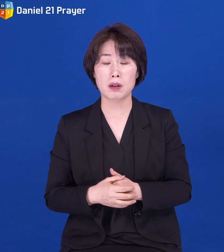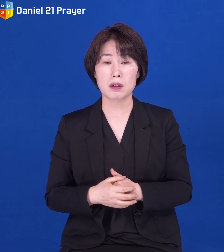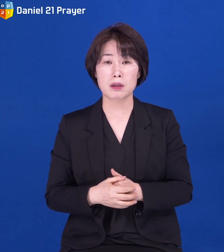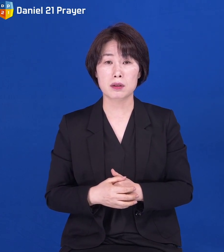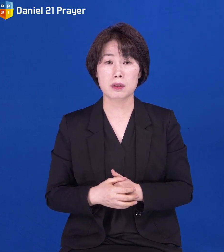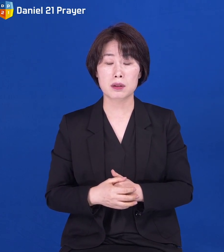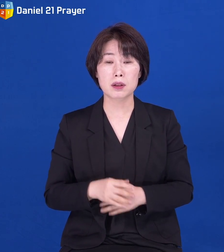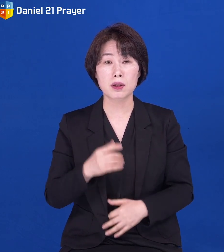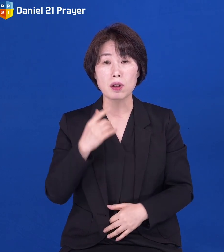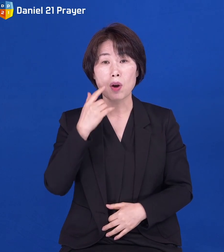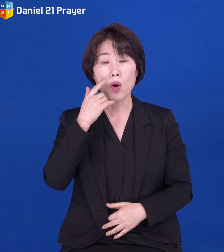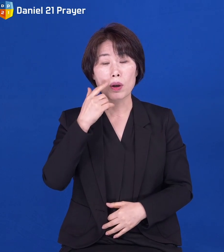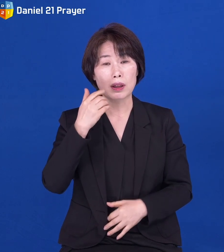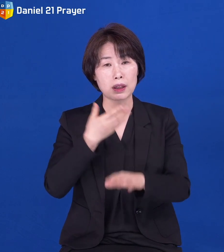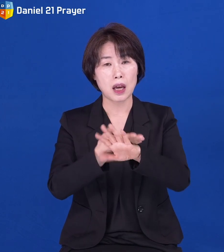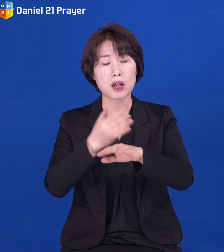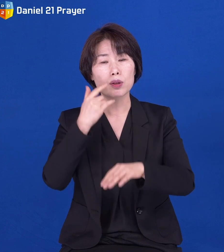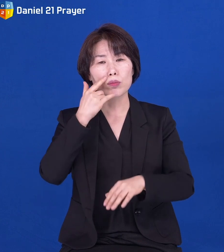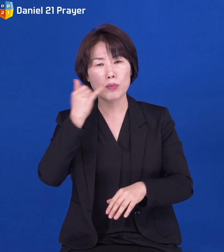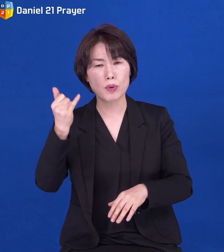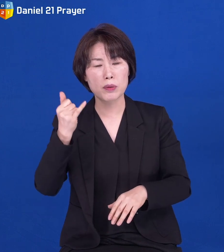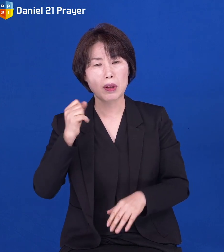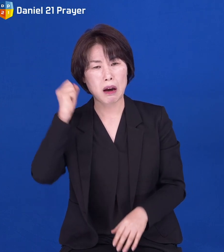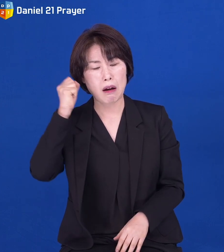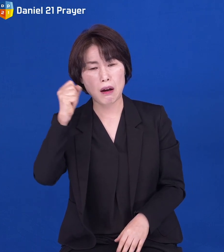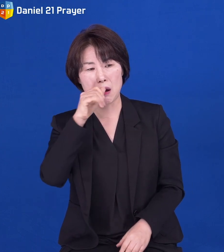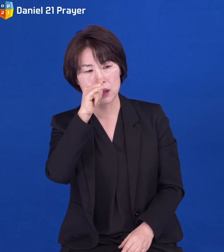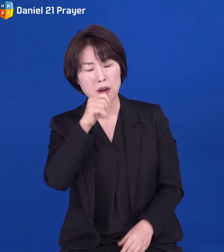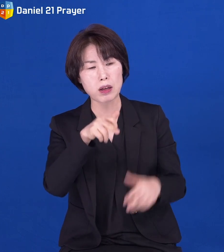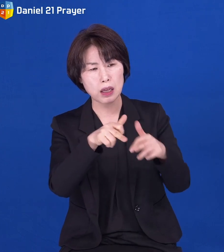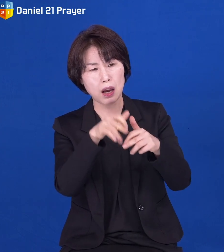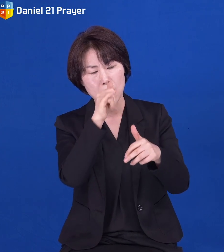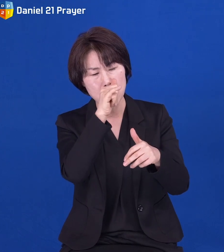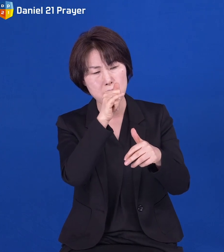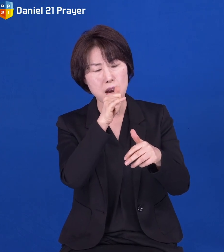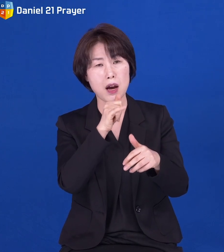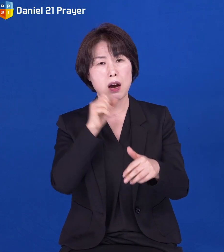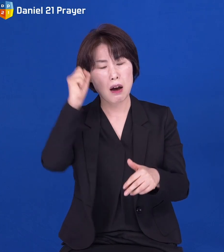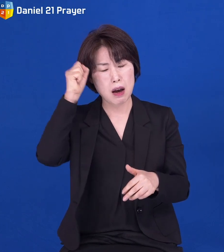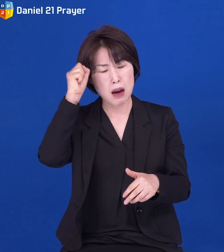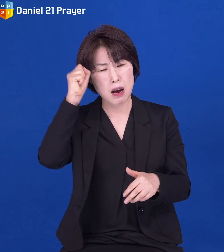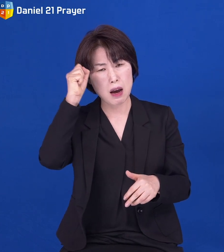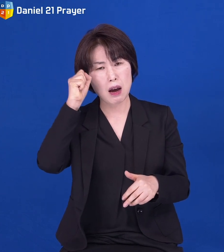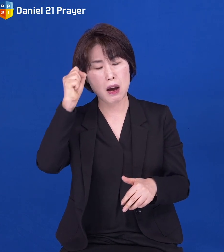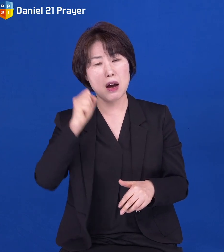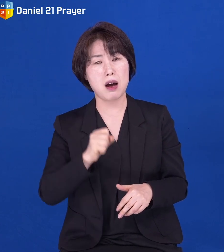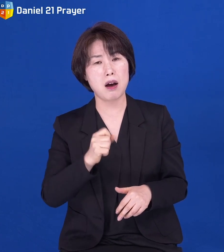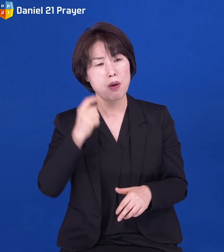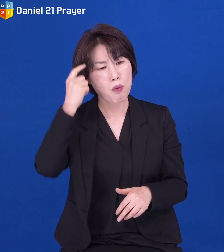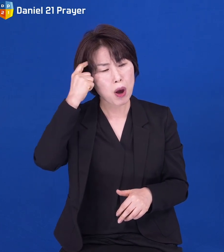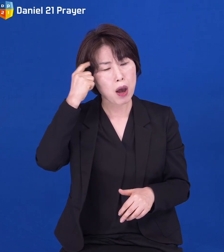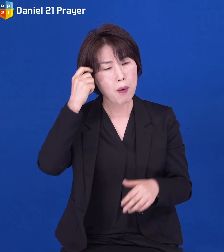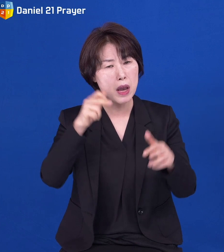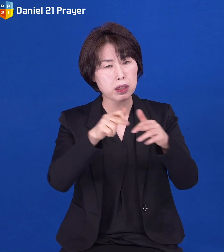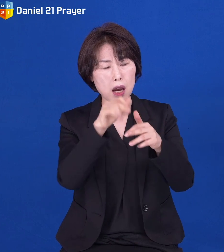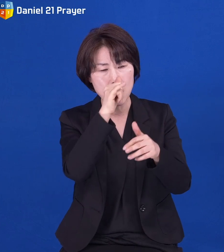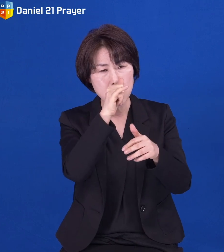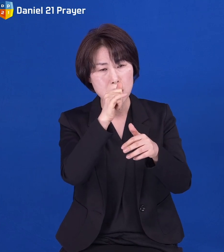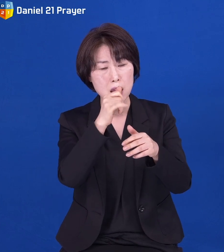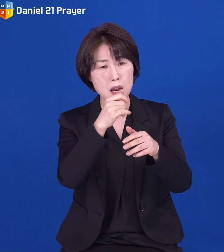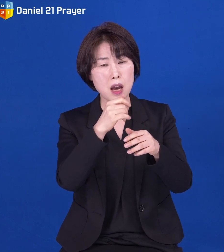그 어머니들은 컴플레인을 할 수 있겠죠. 본인 분들이 또 좋은 유치원에 찾아서 오신 건데 저는 충분히